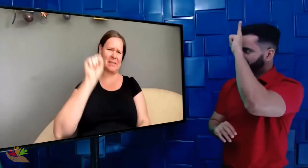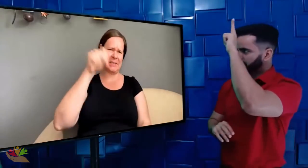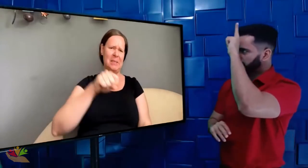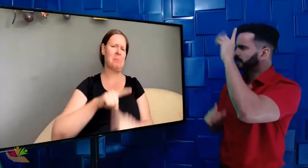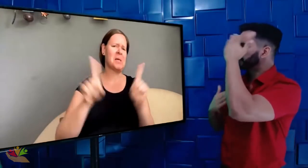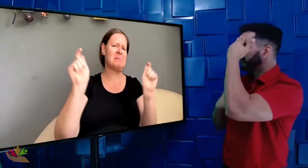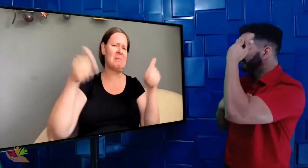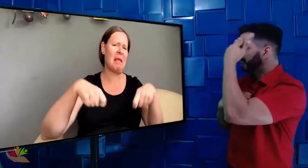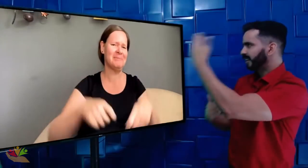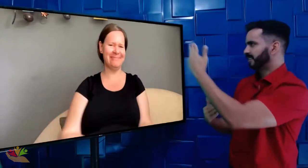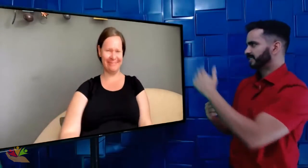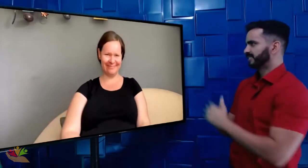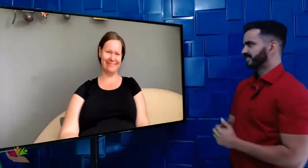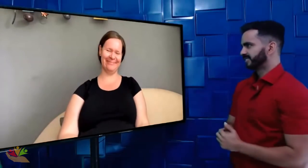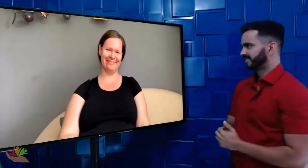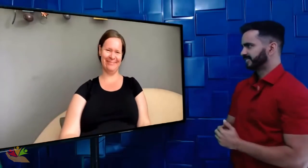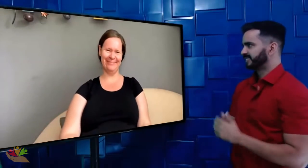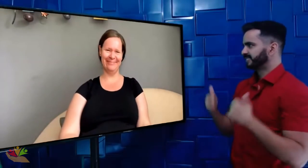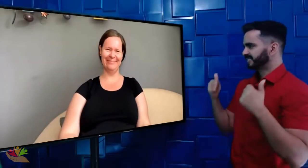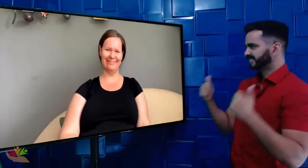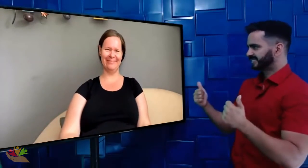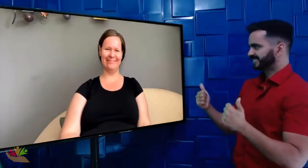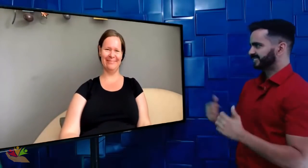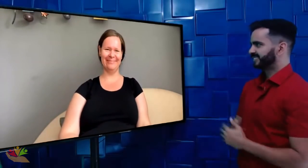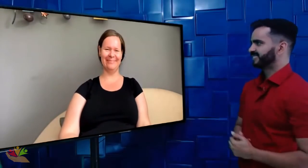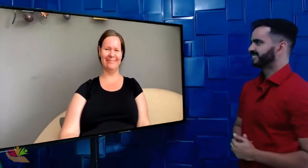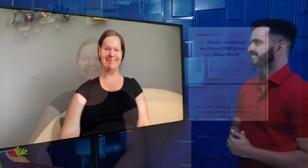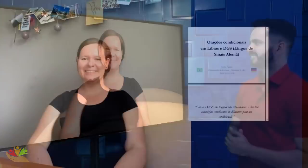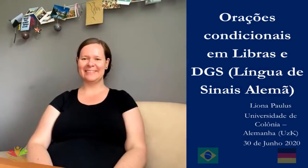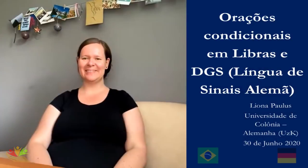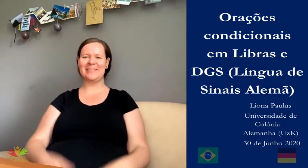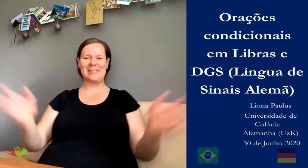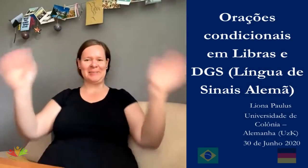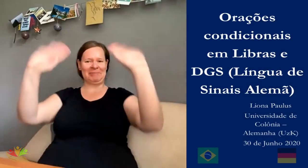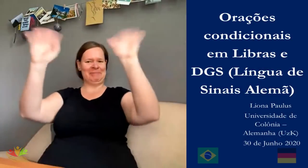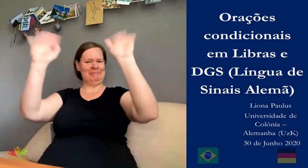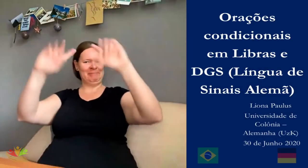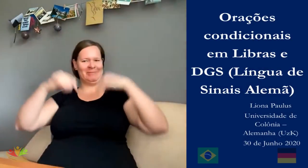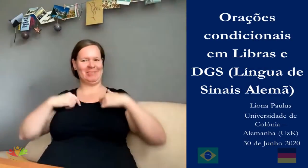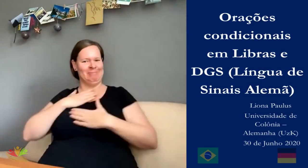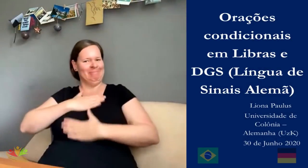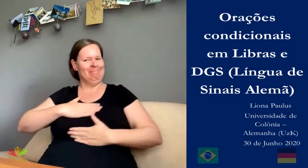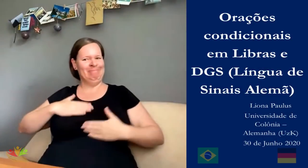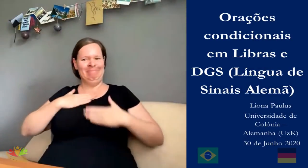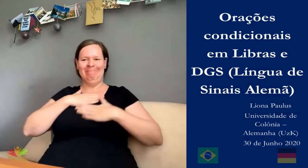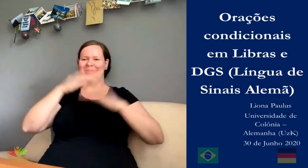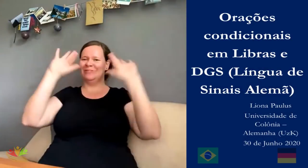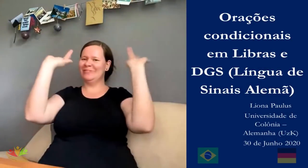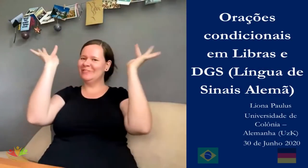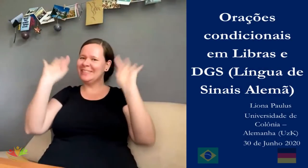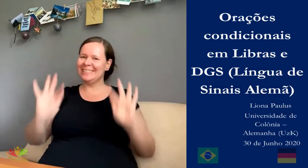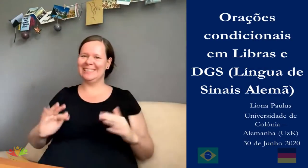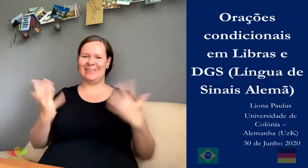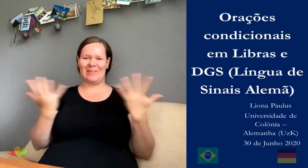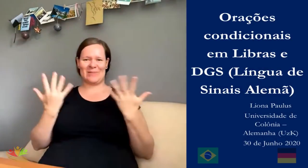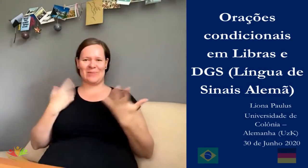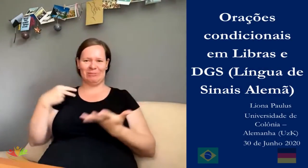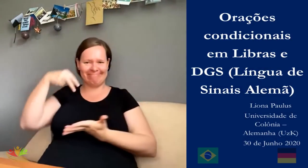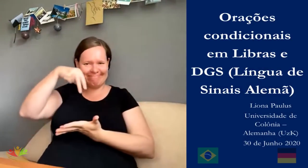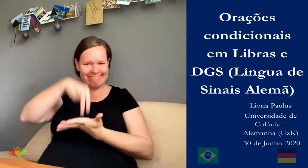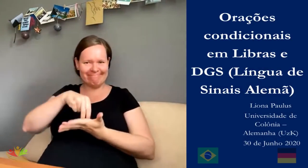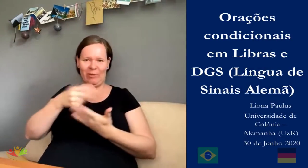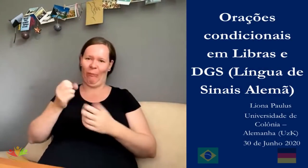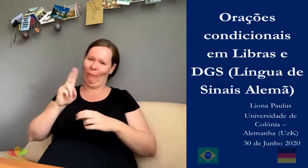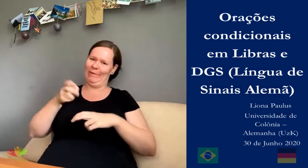que a gente está em fusos horários diferentes do Brasil e da Alemanha, mas eu quero te agradecer pela disponibilidade.